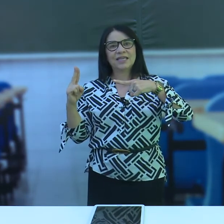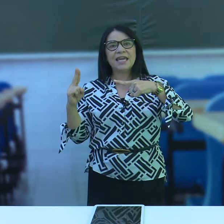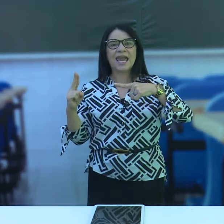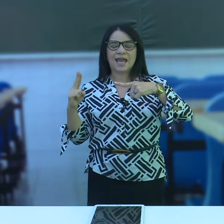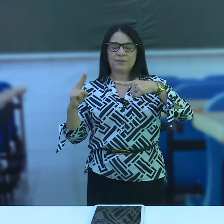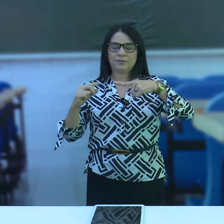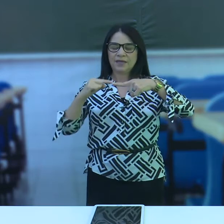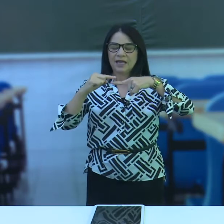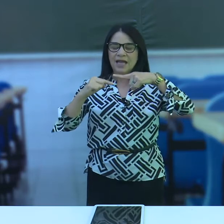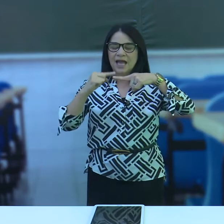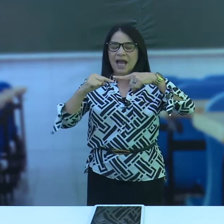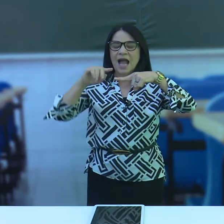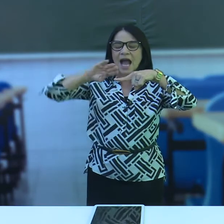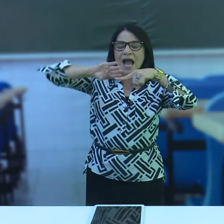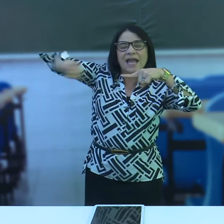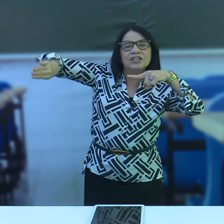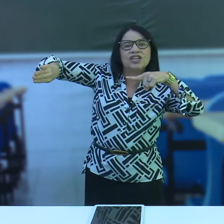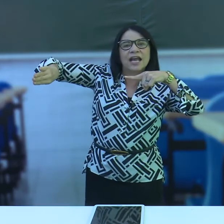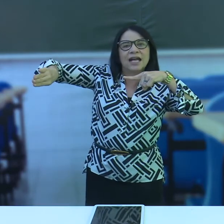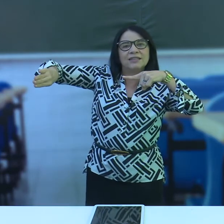que é a retirada